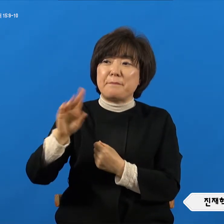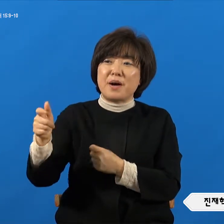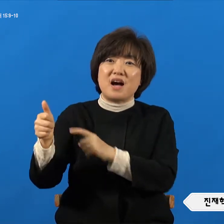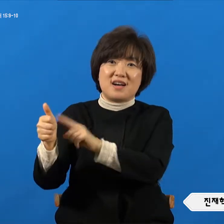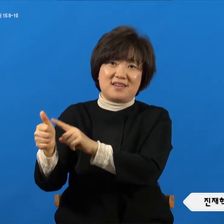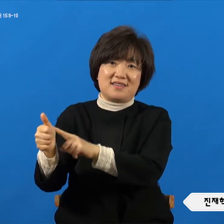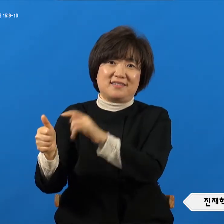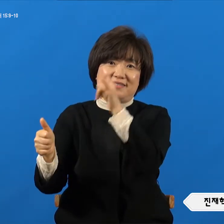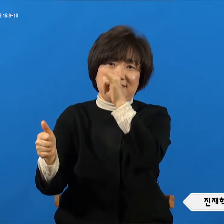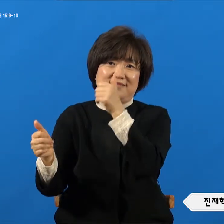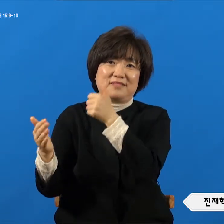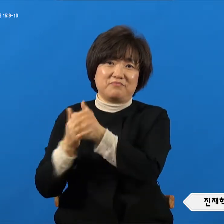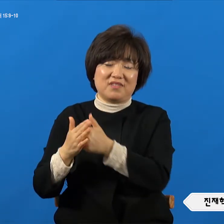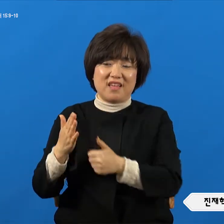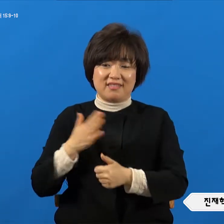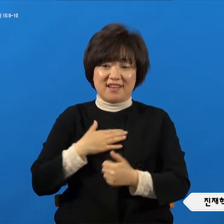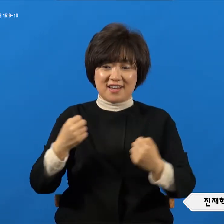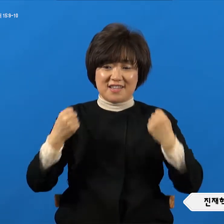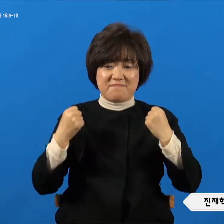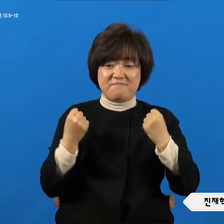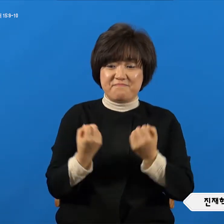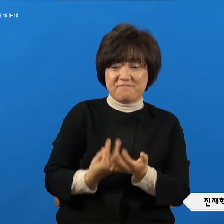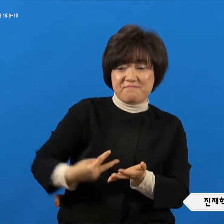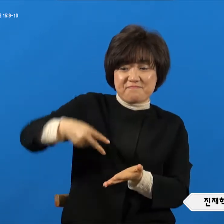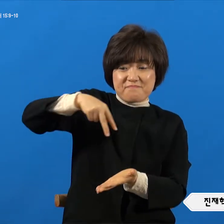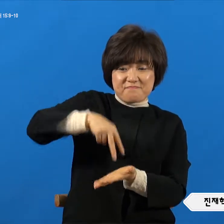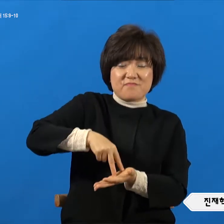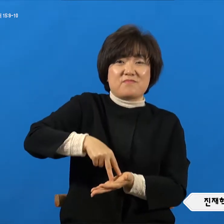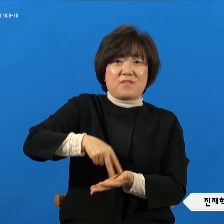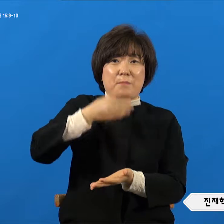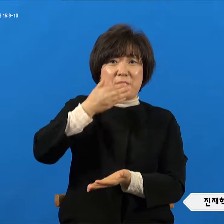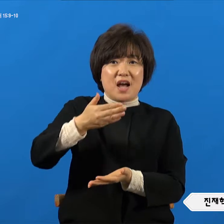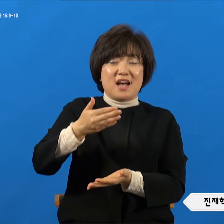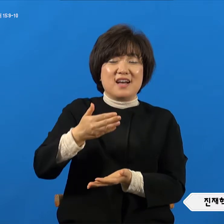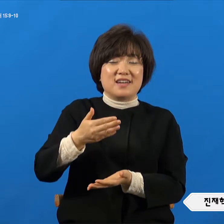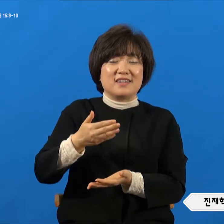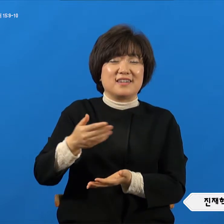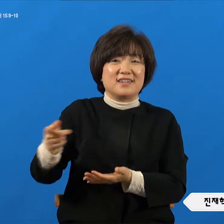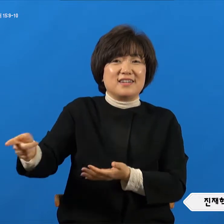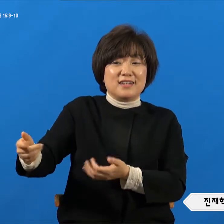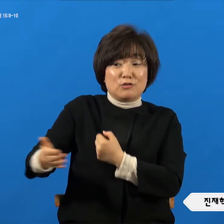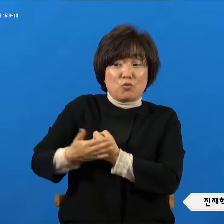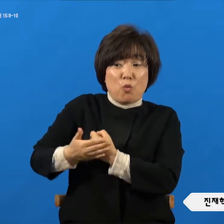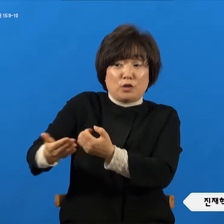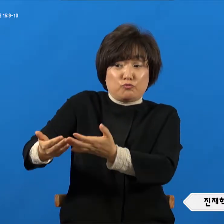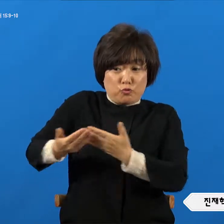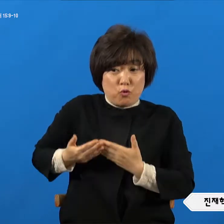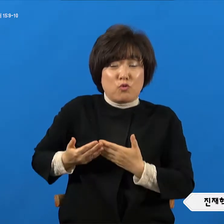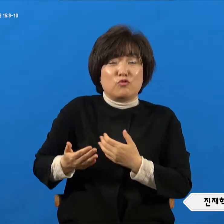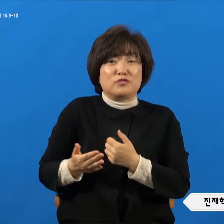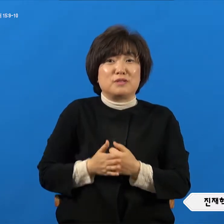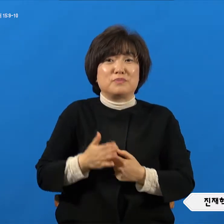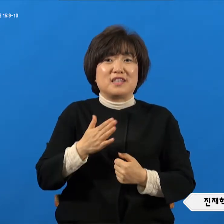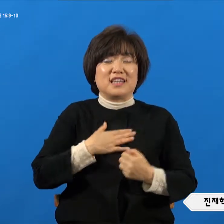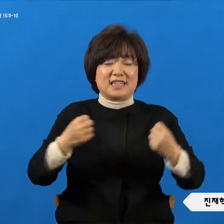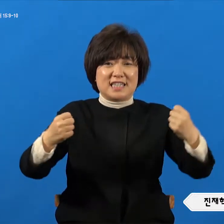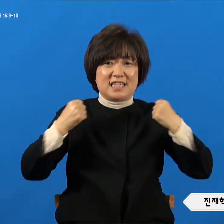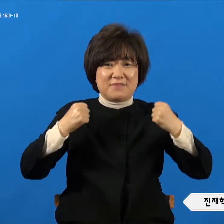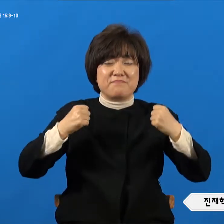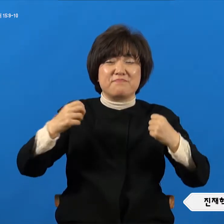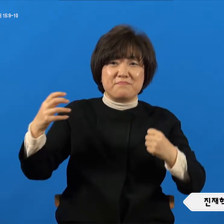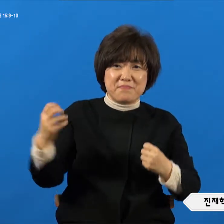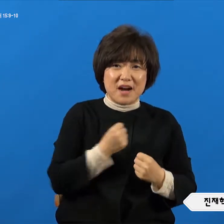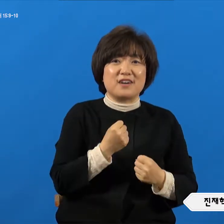있었기에 우리는 다시 일어설 수 있었고, 그런 바나바가 세움의 축복이 있었기 때문에 우리가 다시